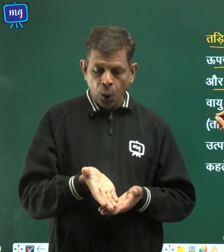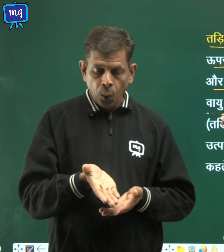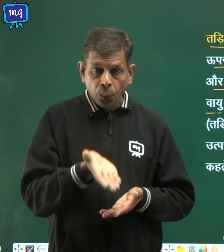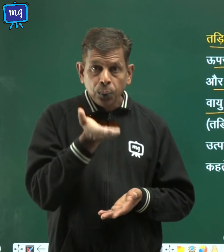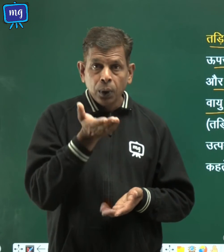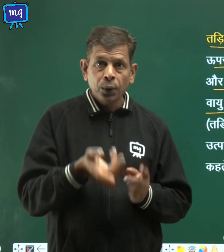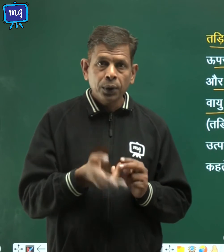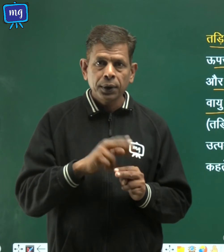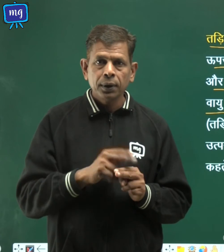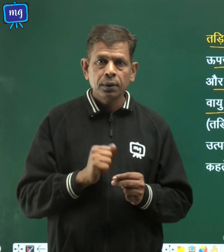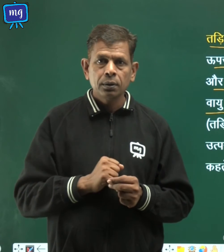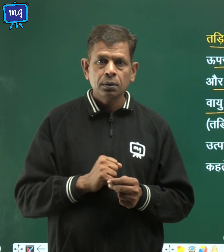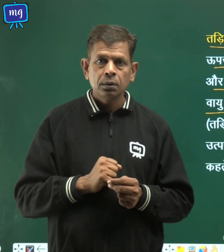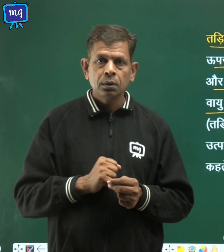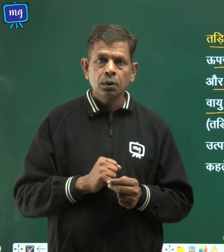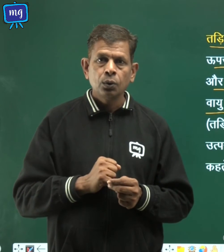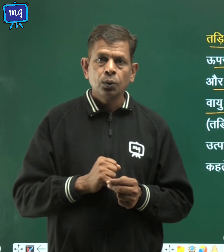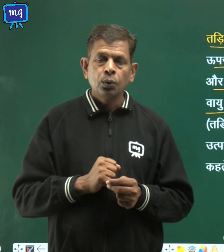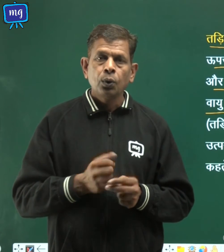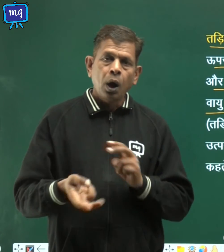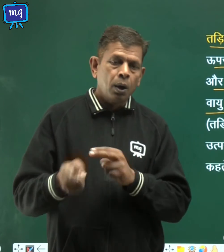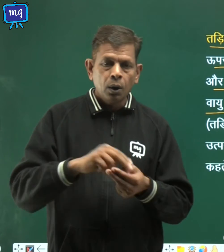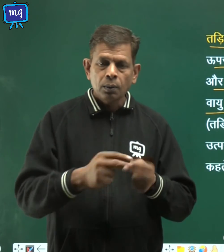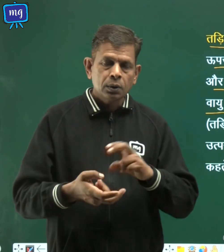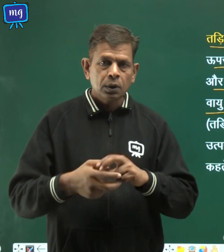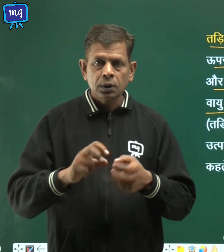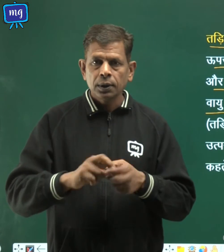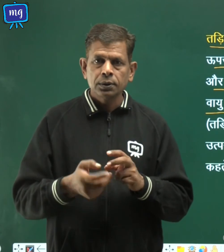वायु की परस्पर क्रिया से